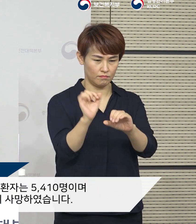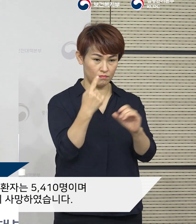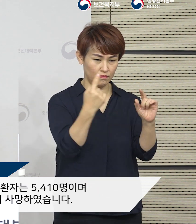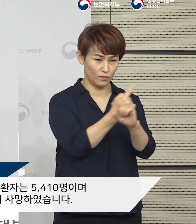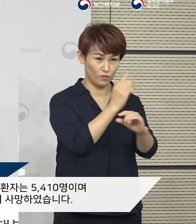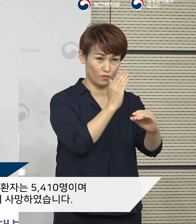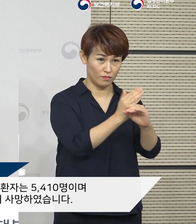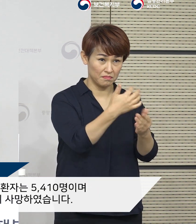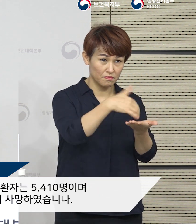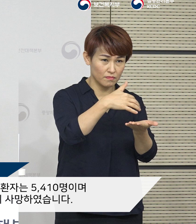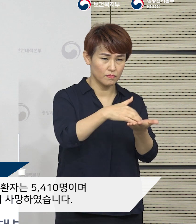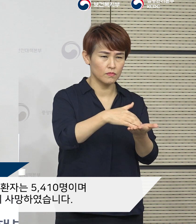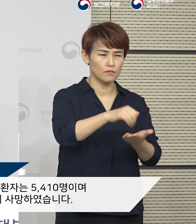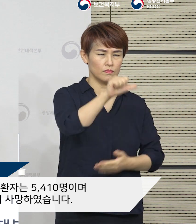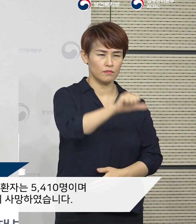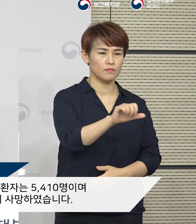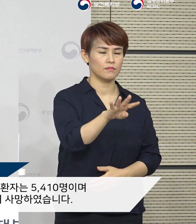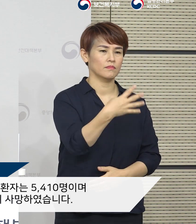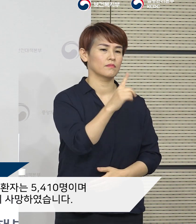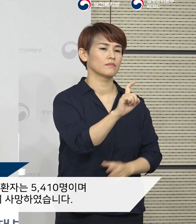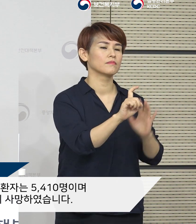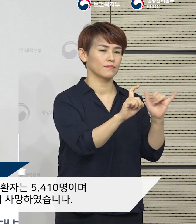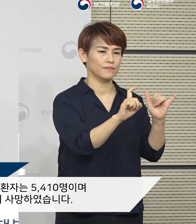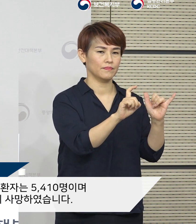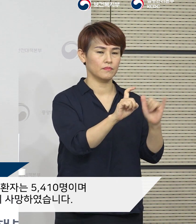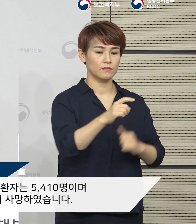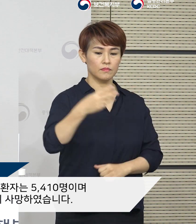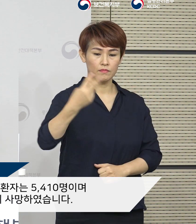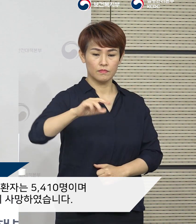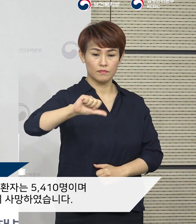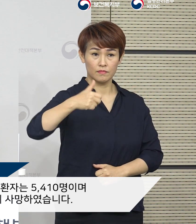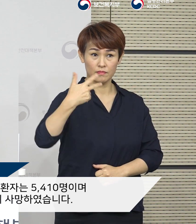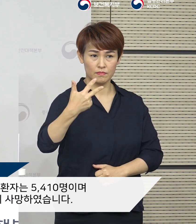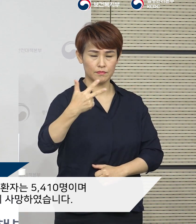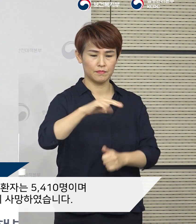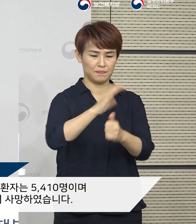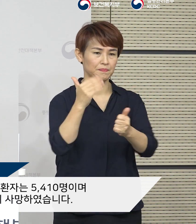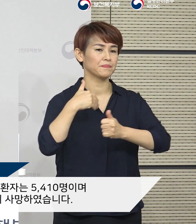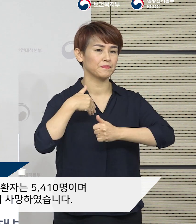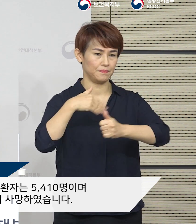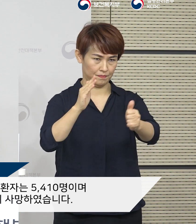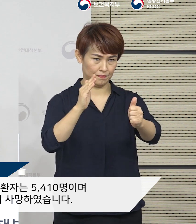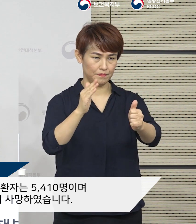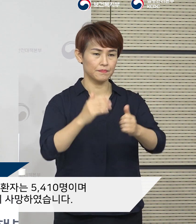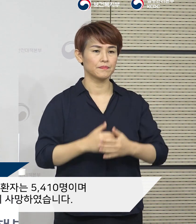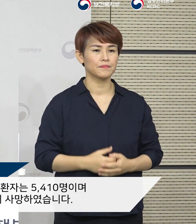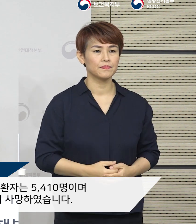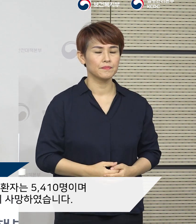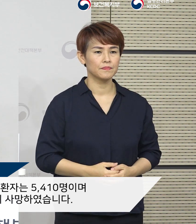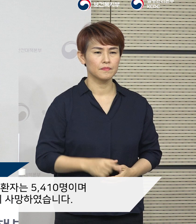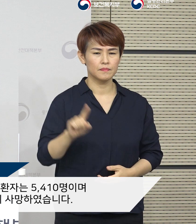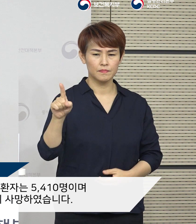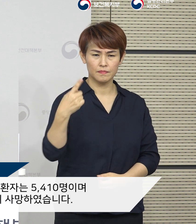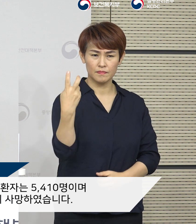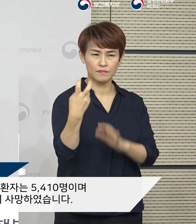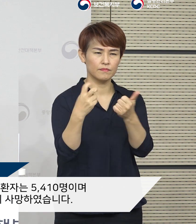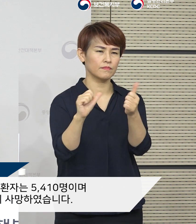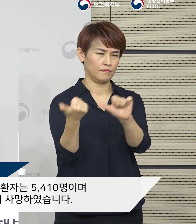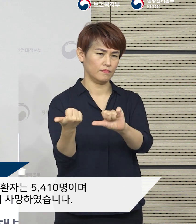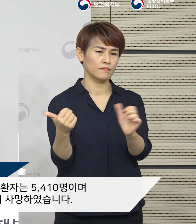있는 환자는 5,410명이며 3,507명이 완치되어 격리 해제되었고